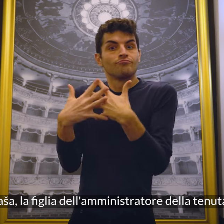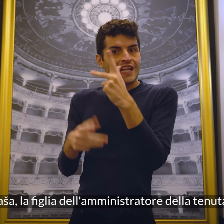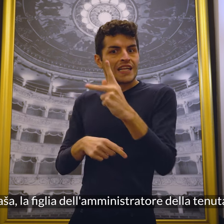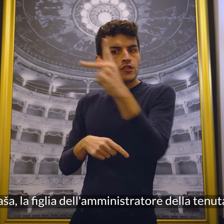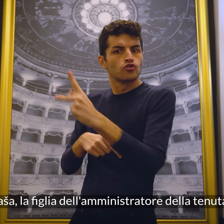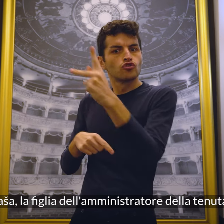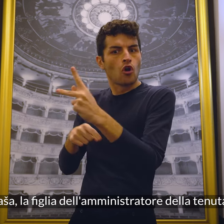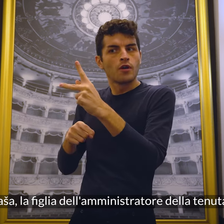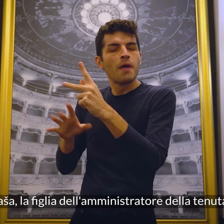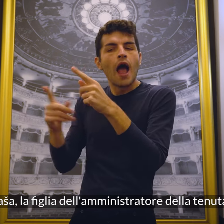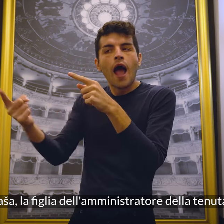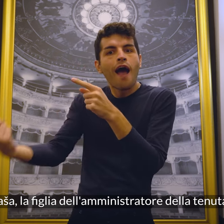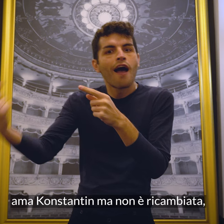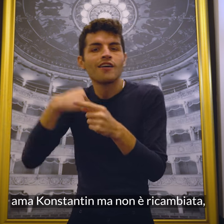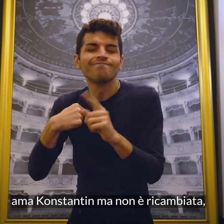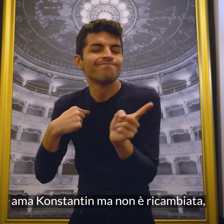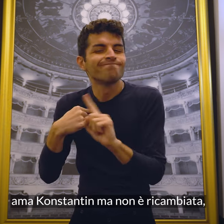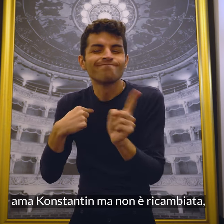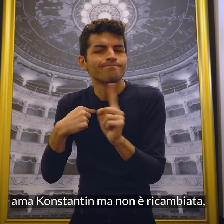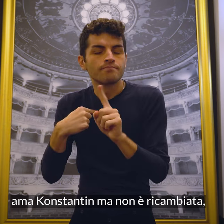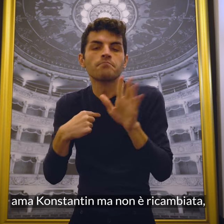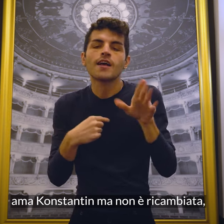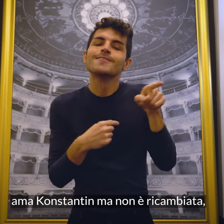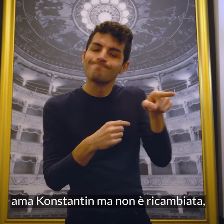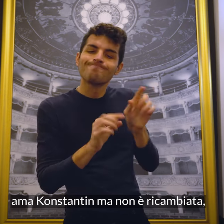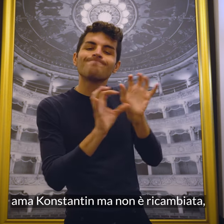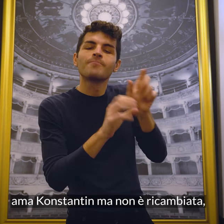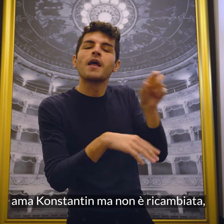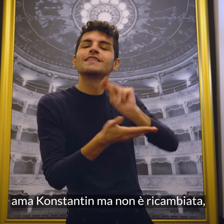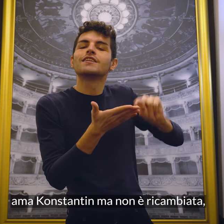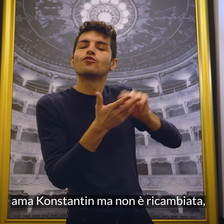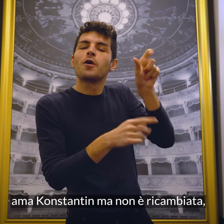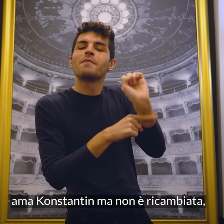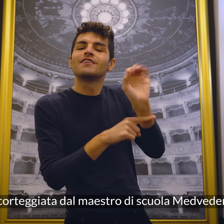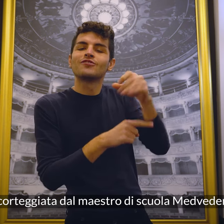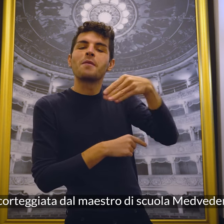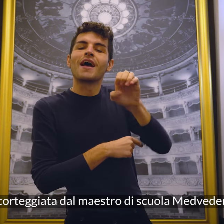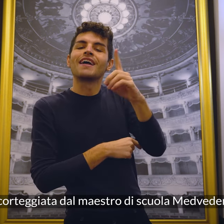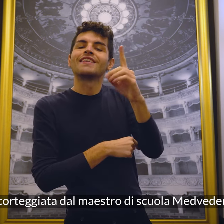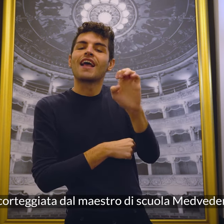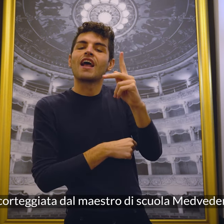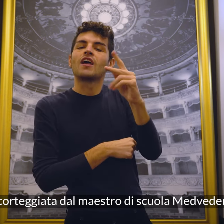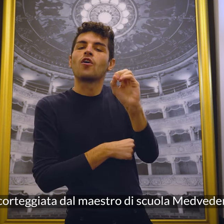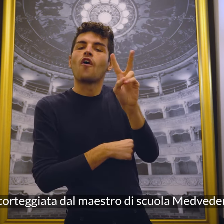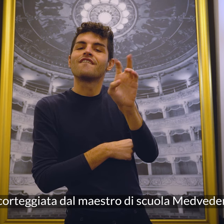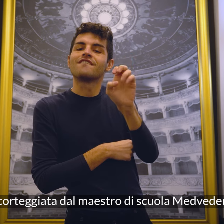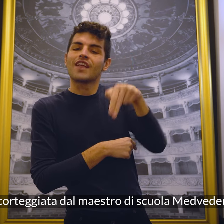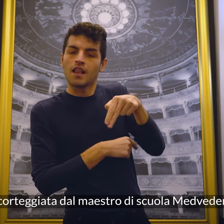figlia dell'amministratore della Tenuta amaconstantin ma non è ricambiata ed è corteggiata dal maestro di scuola